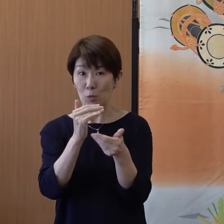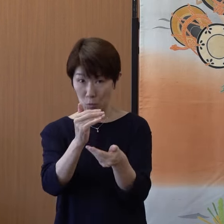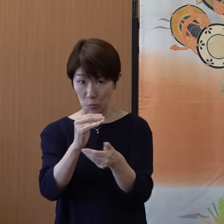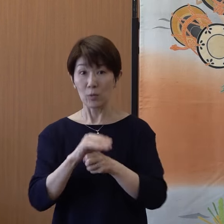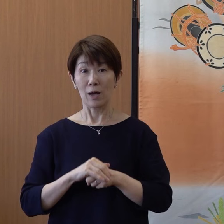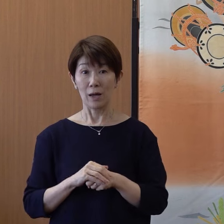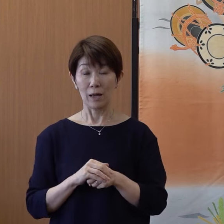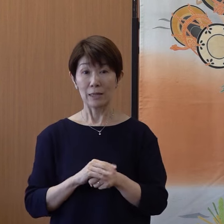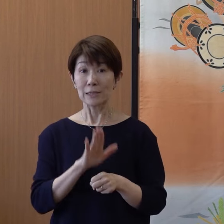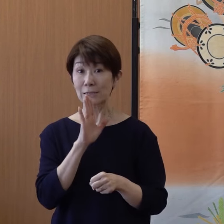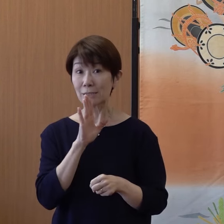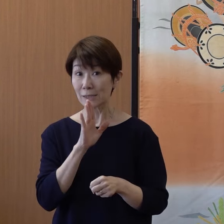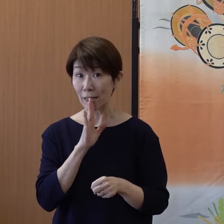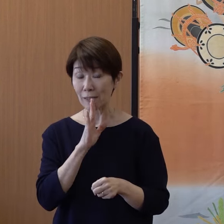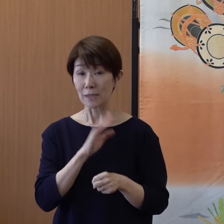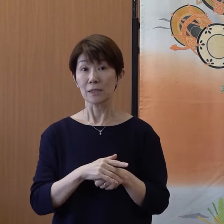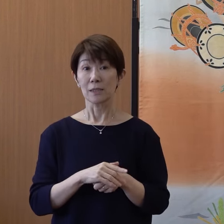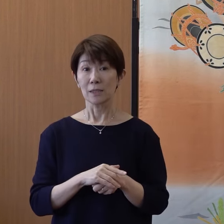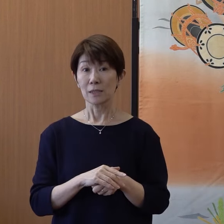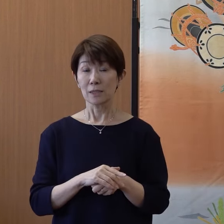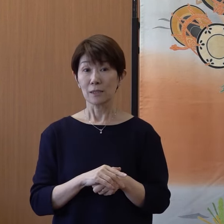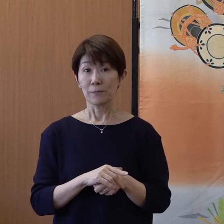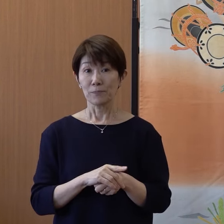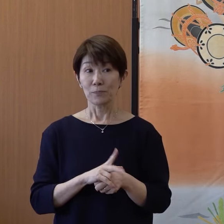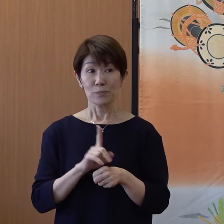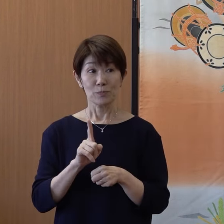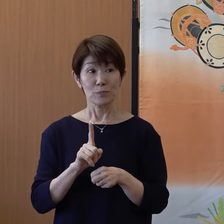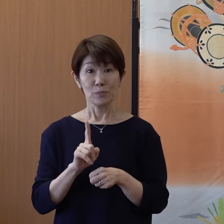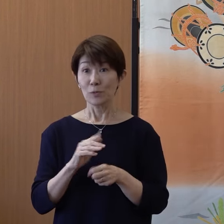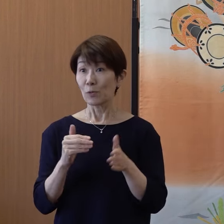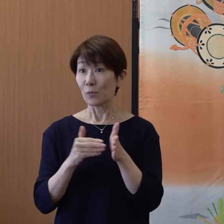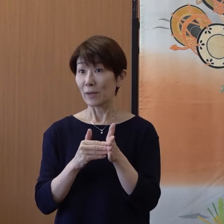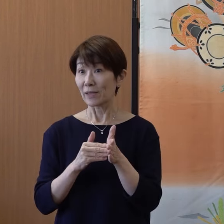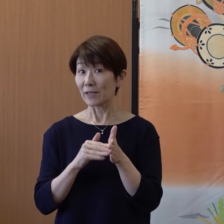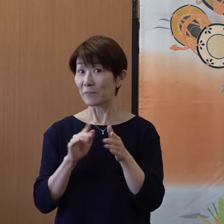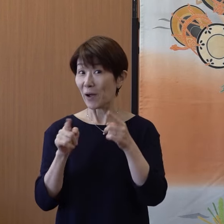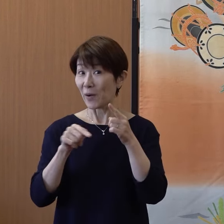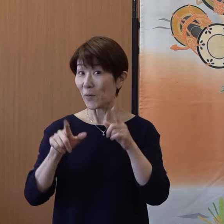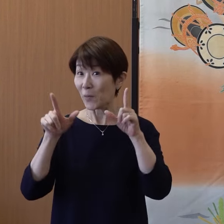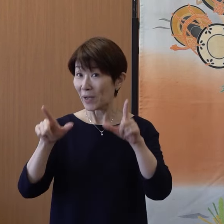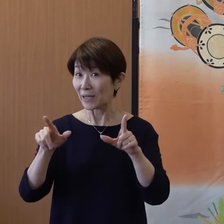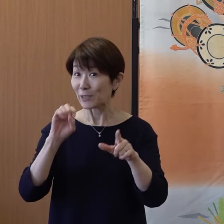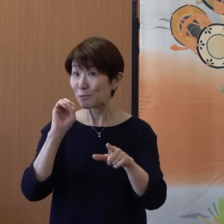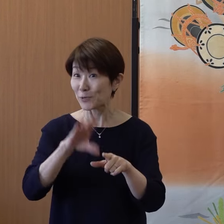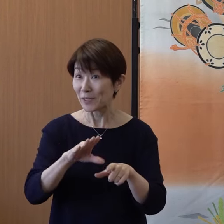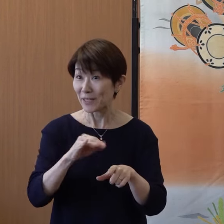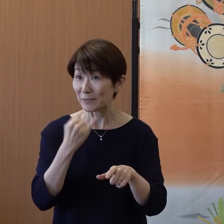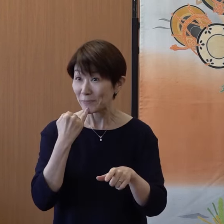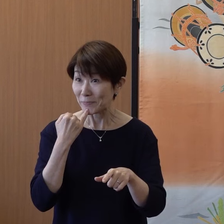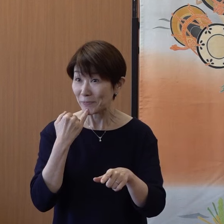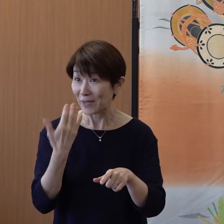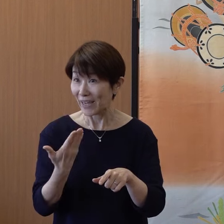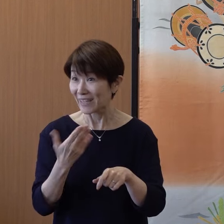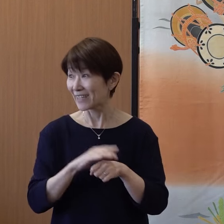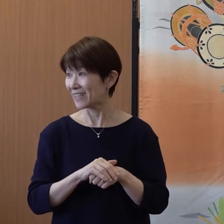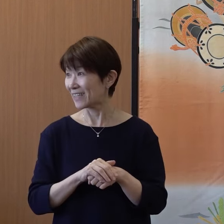実際にどのくらい、これどこまで今公開して行っちゃっていいですか、どんなものかというところ